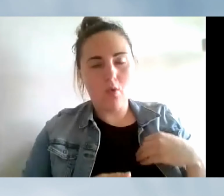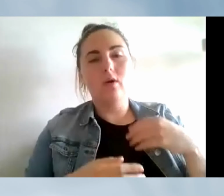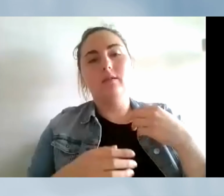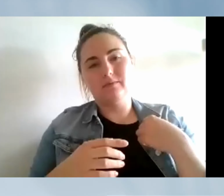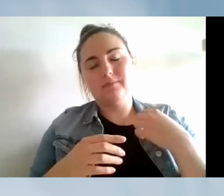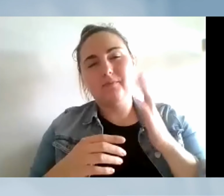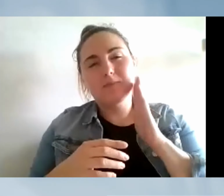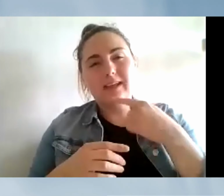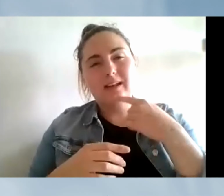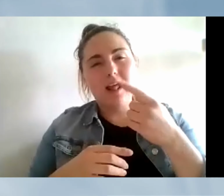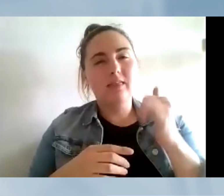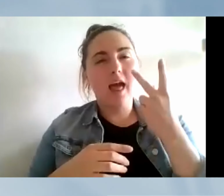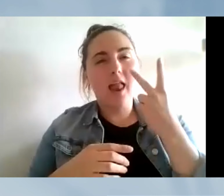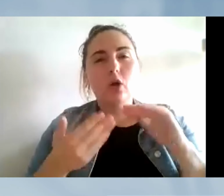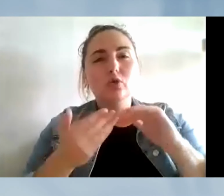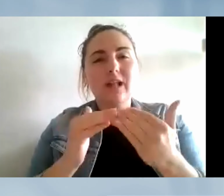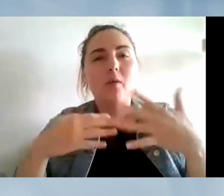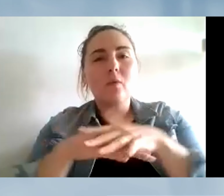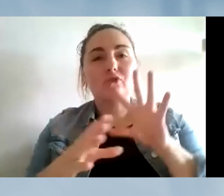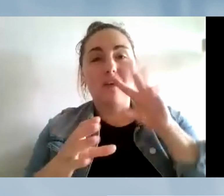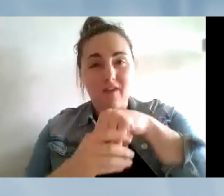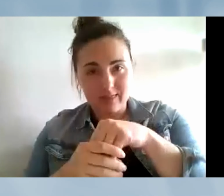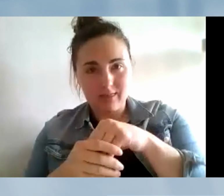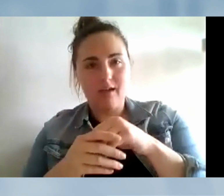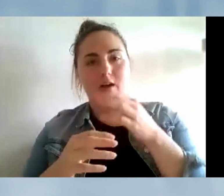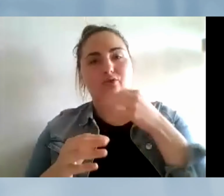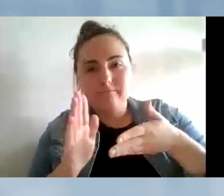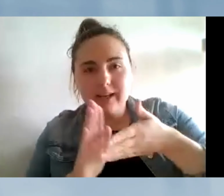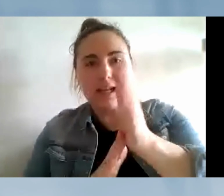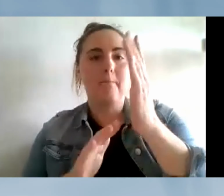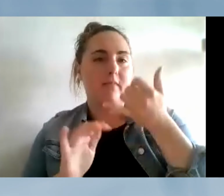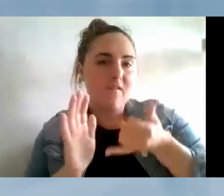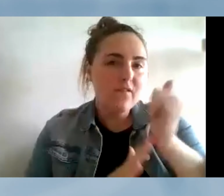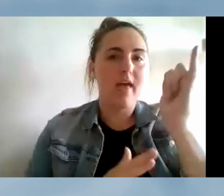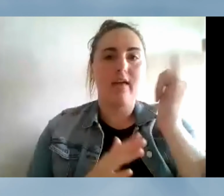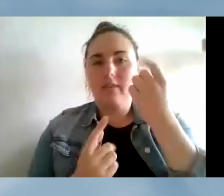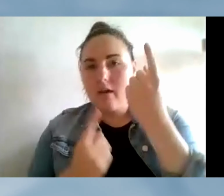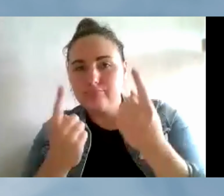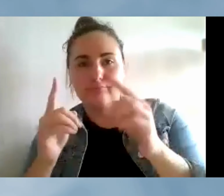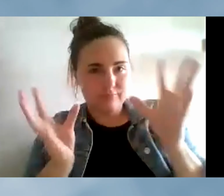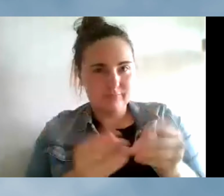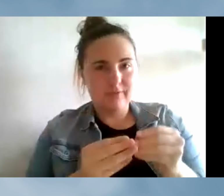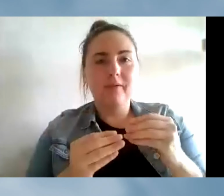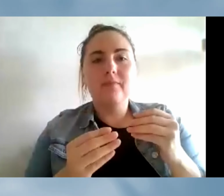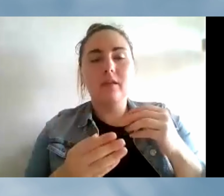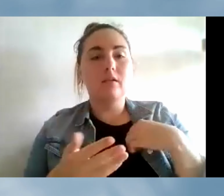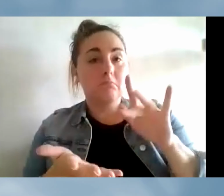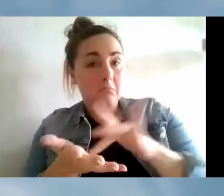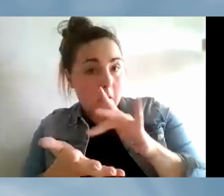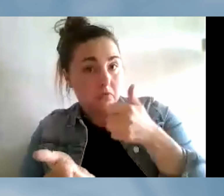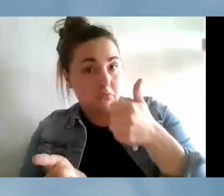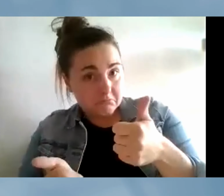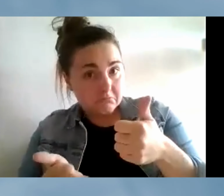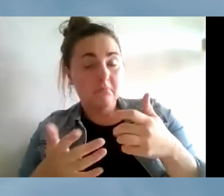razumem slovenski jezik. In bi rekla, da glede socialnega vključevanja, če grem kamorkoli ven